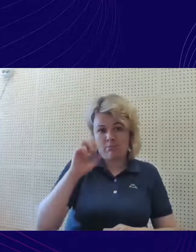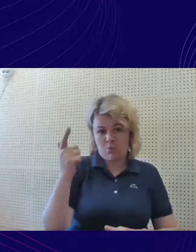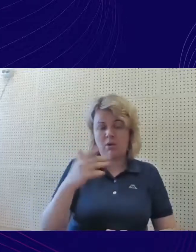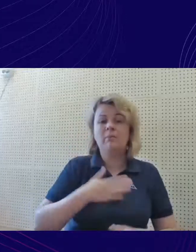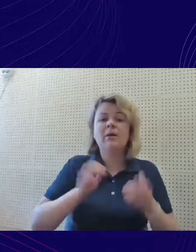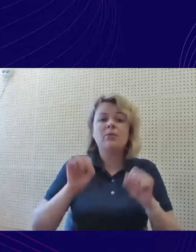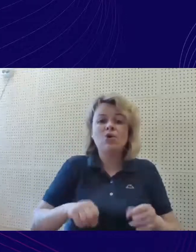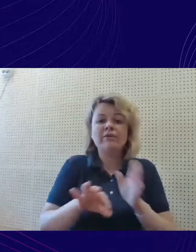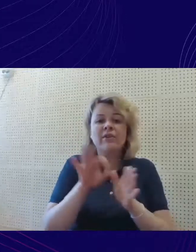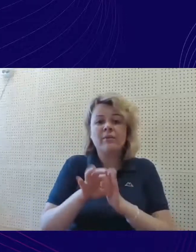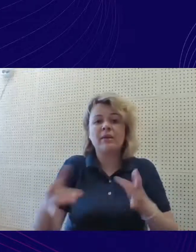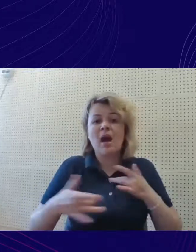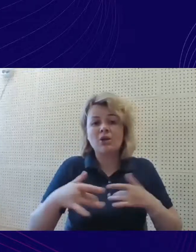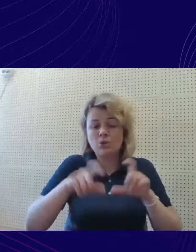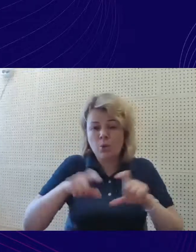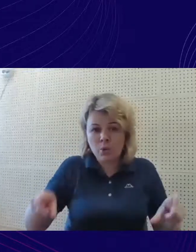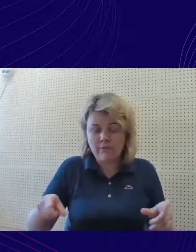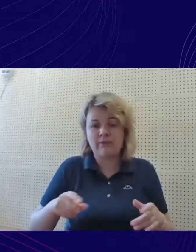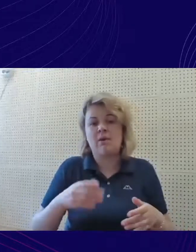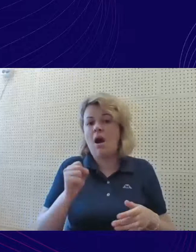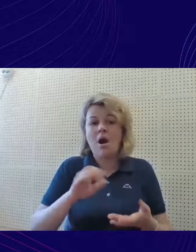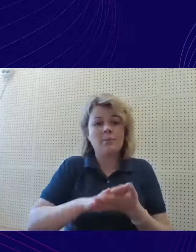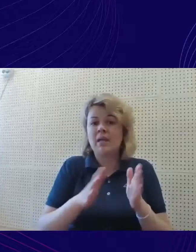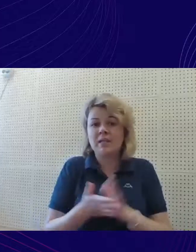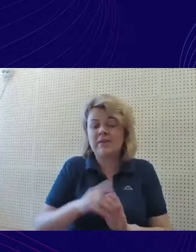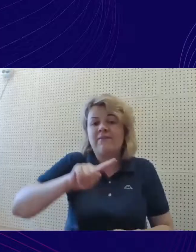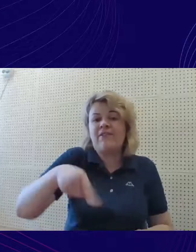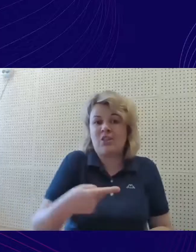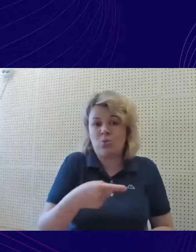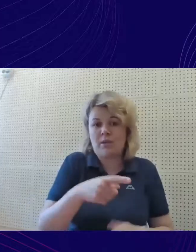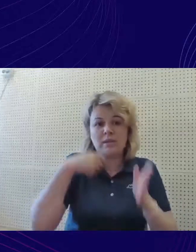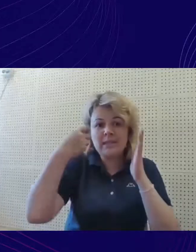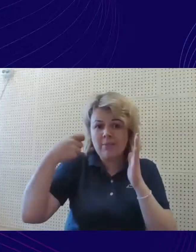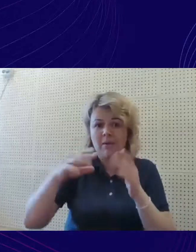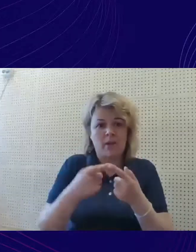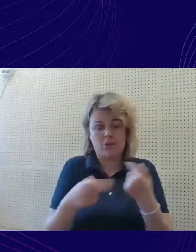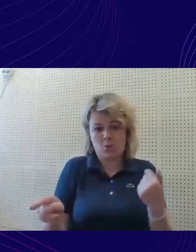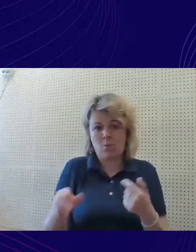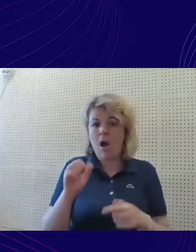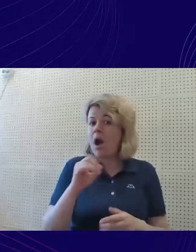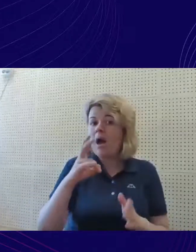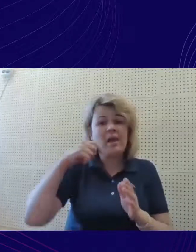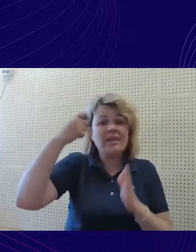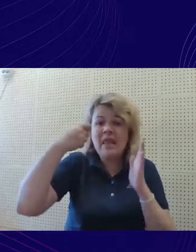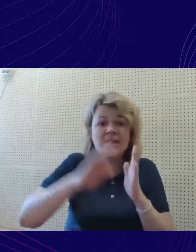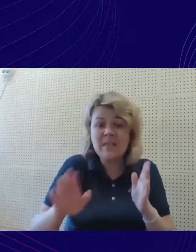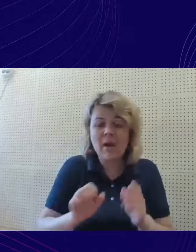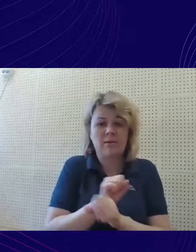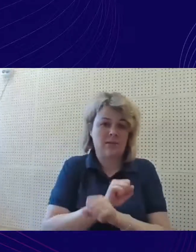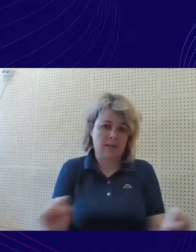обстоятельства вынудят ее снимать по-другому. А не снимать нельзя, потому что деньги,